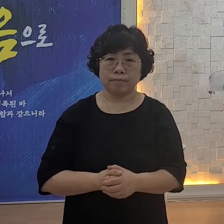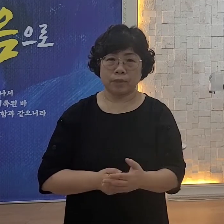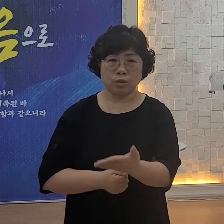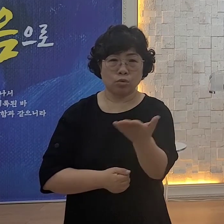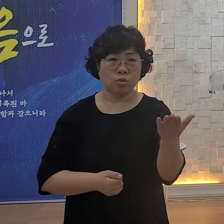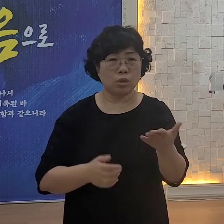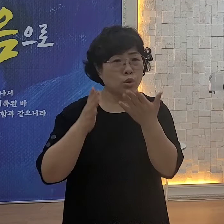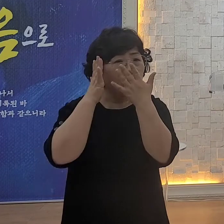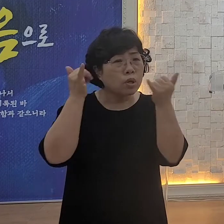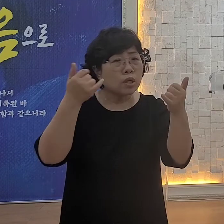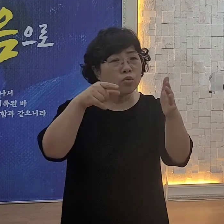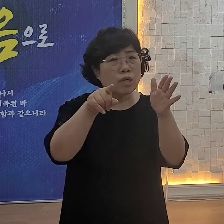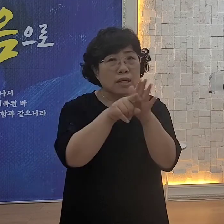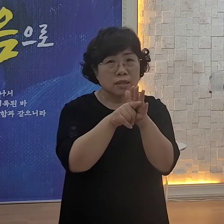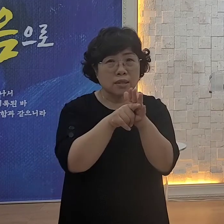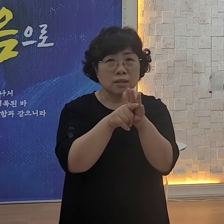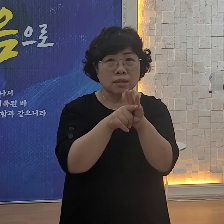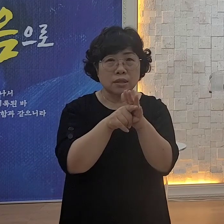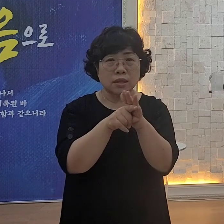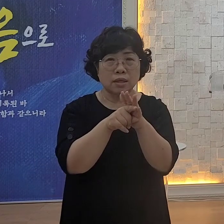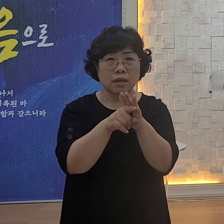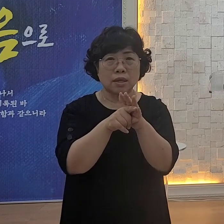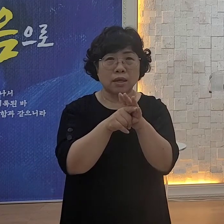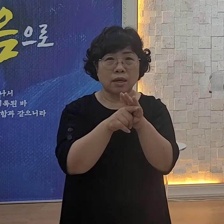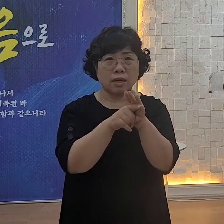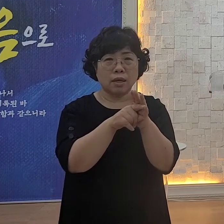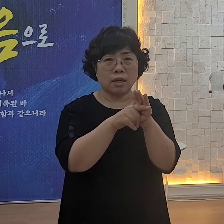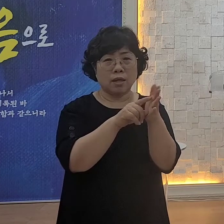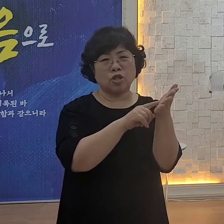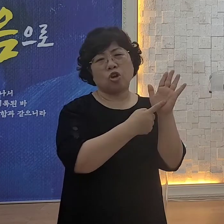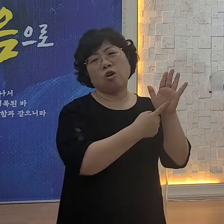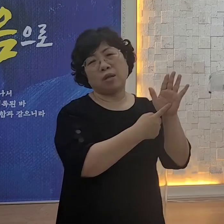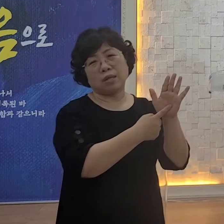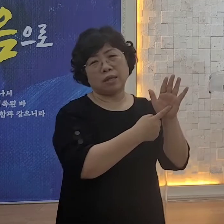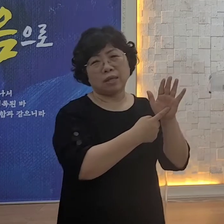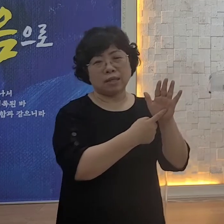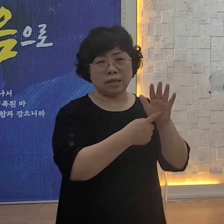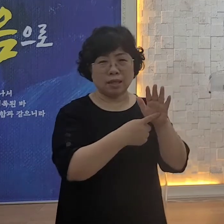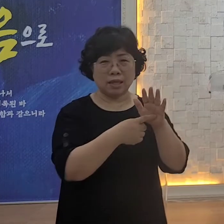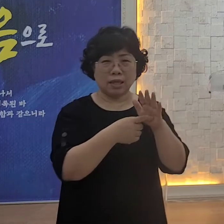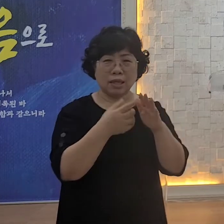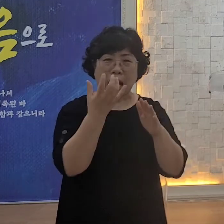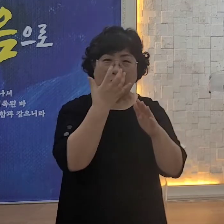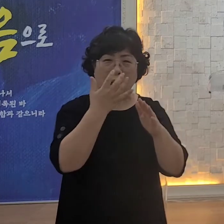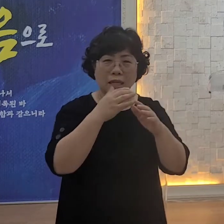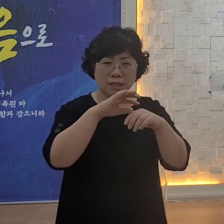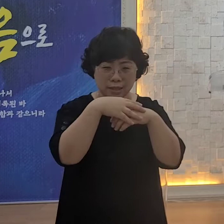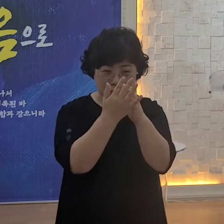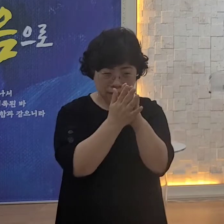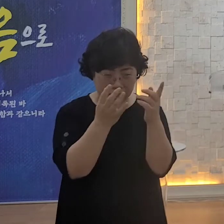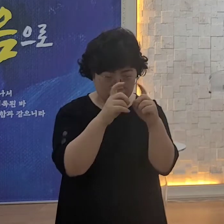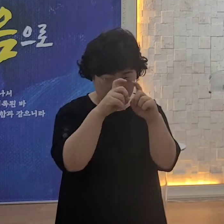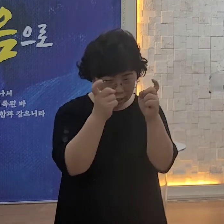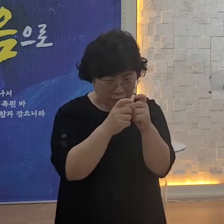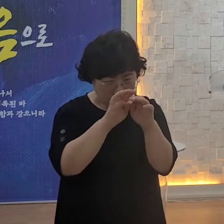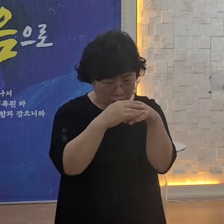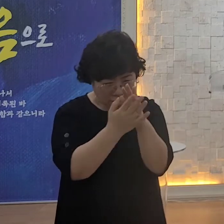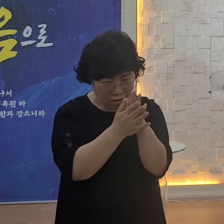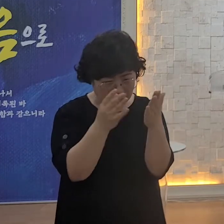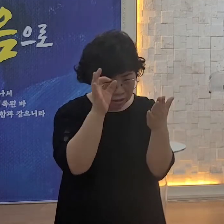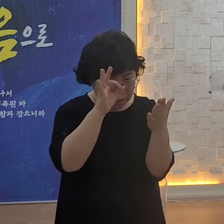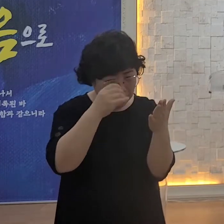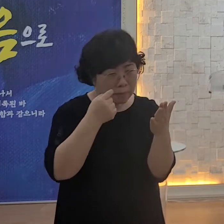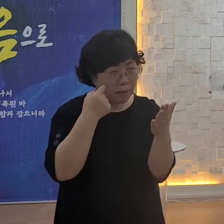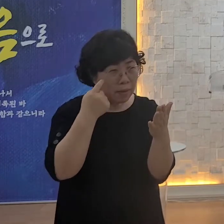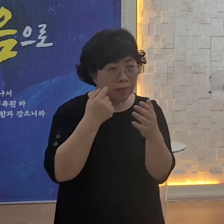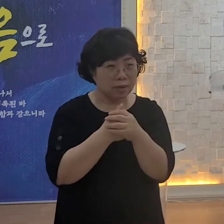농아인들 위해서 이 앞에 띄워놨는데, 본인들은, 우리 일반 분들은 고린도후서 12장 1절